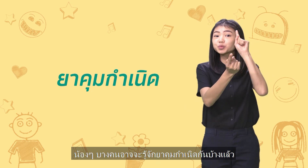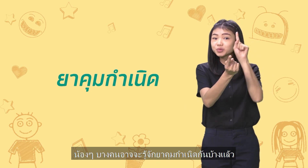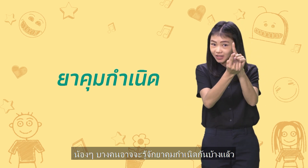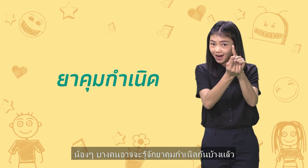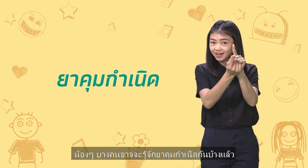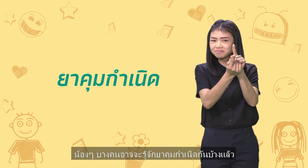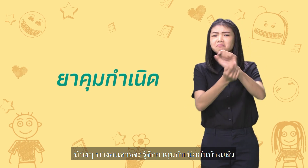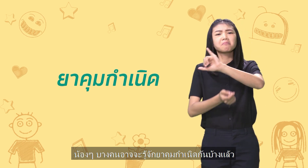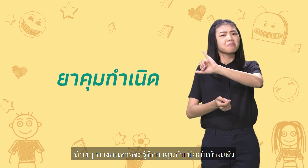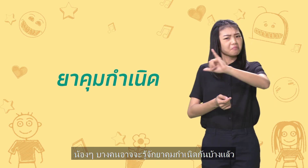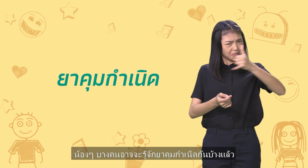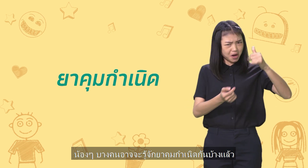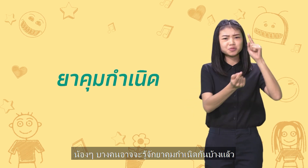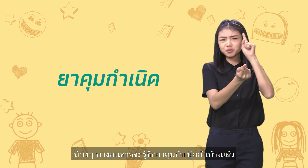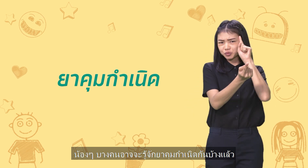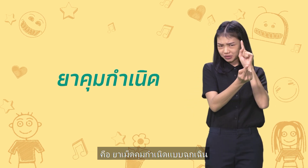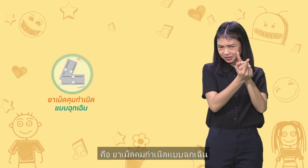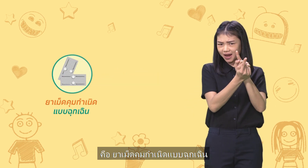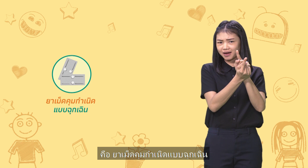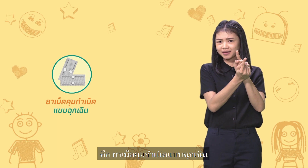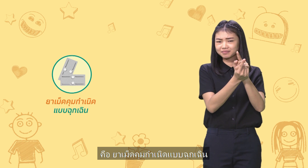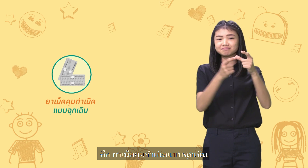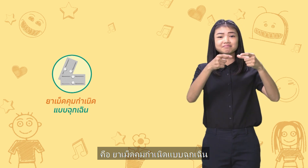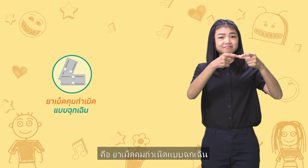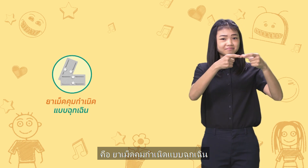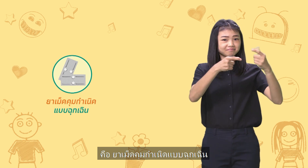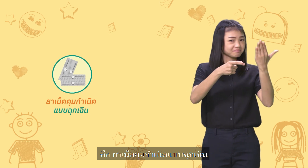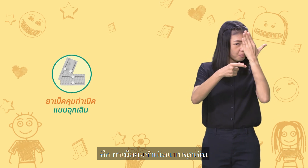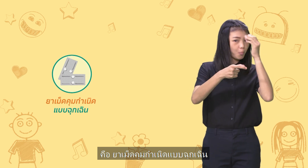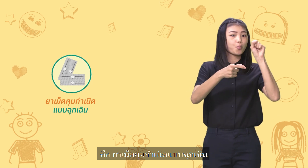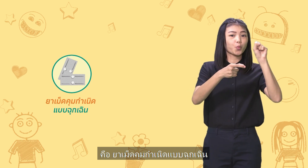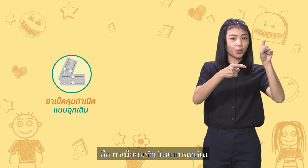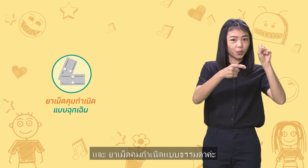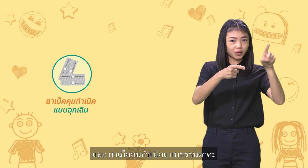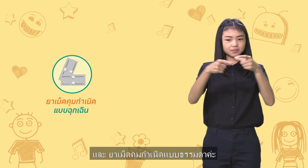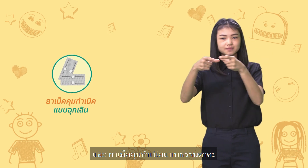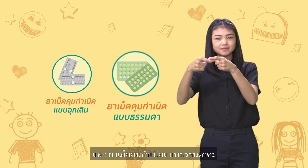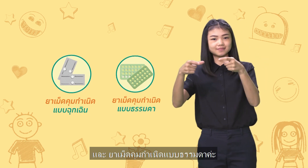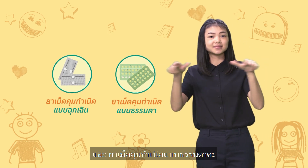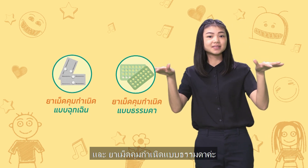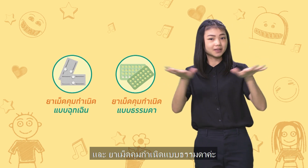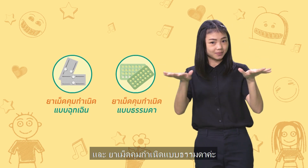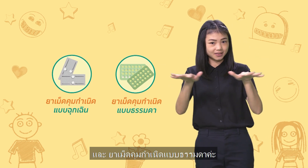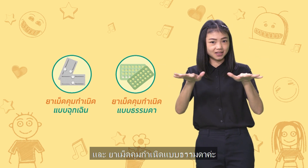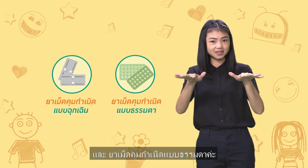จักยาคุมกำเนิดกันบ้างแล้วคือยาเม็ดคุมกำเนิดแบบฉุกเฉินและยาเม็ดคุมกำเนิดแบบธรรมดา